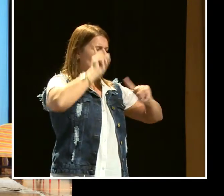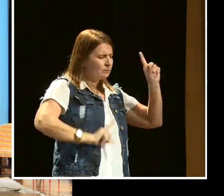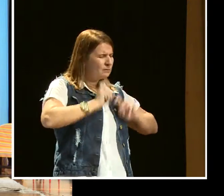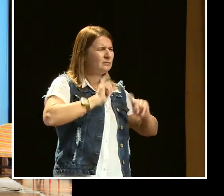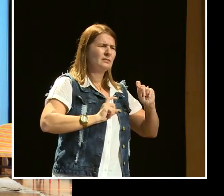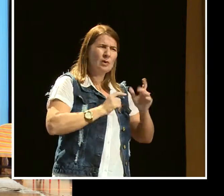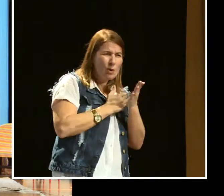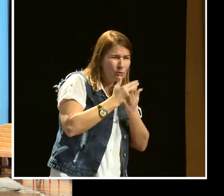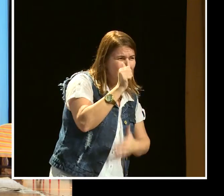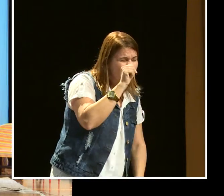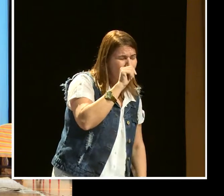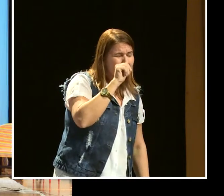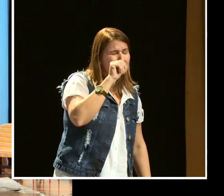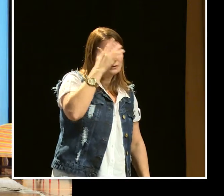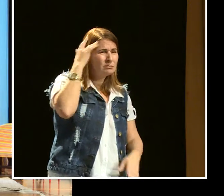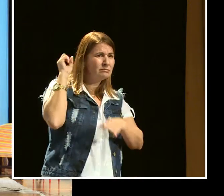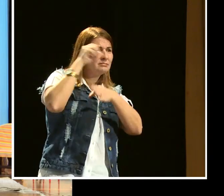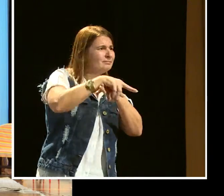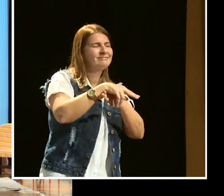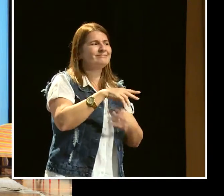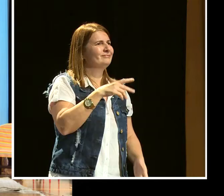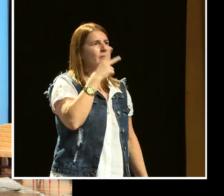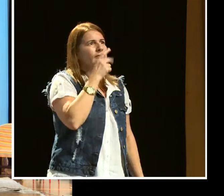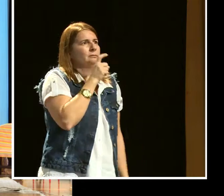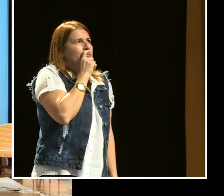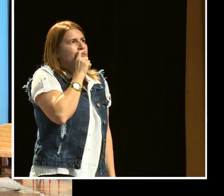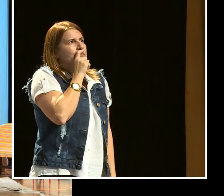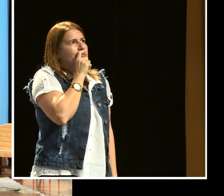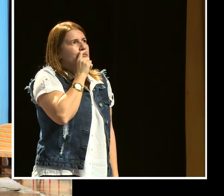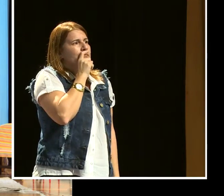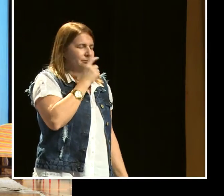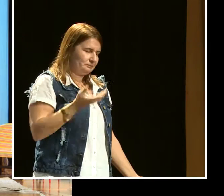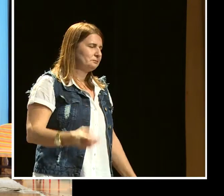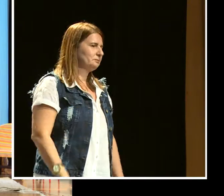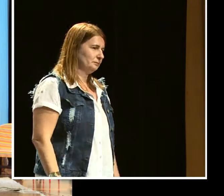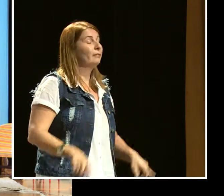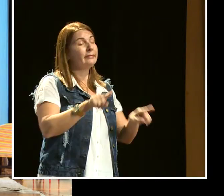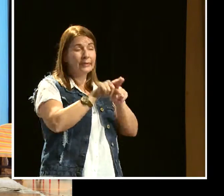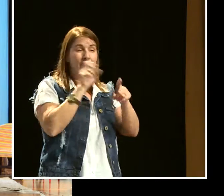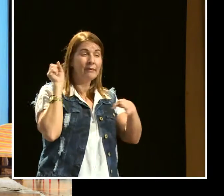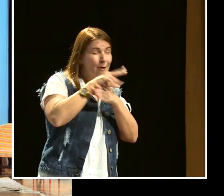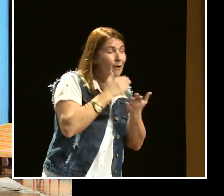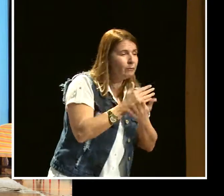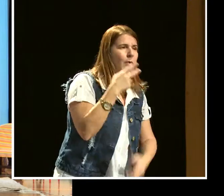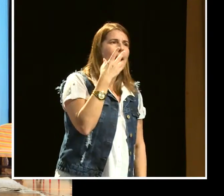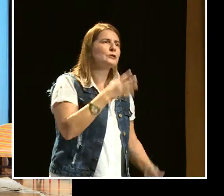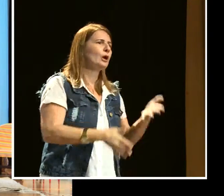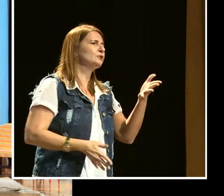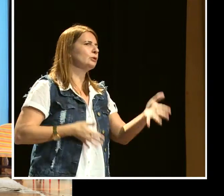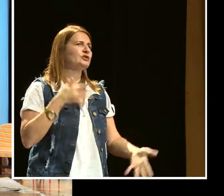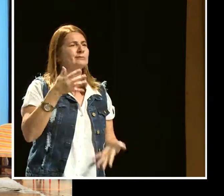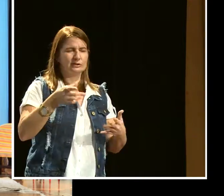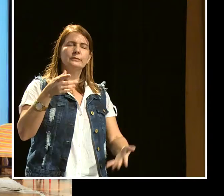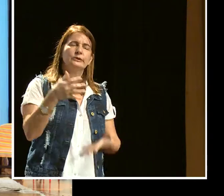era trabalhar com os alunos a expressão facial e corporal. Nós percebíamos que a maioria dos alunos eram